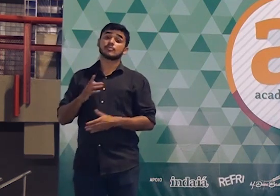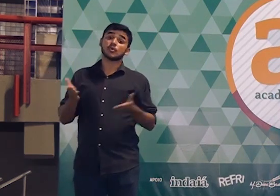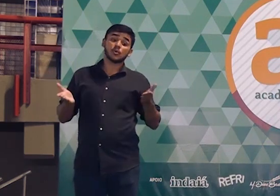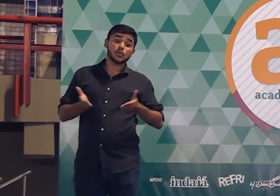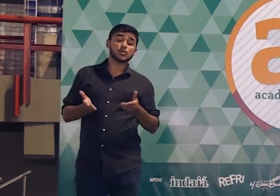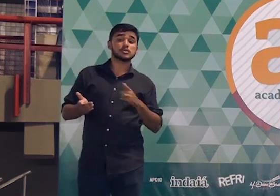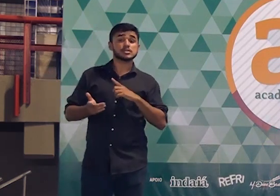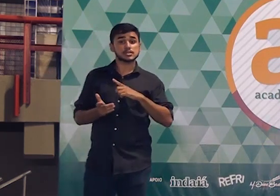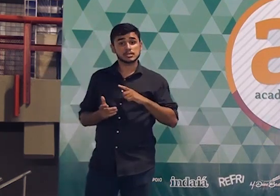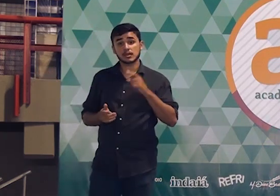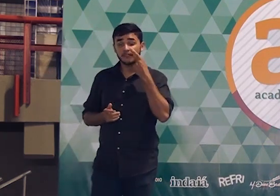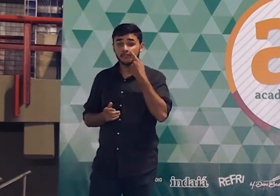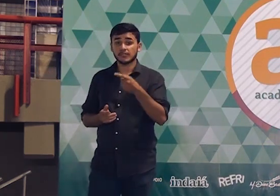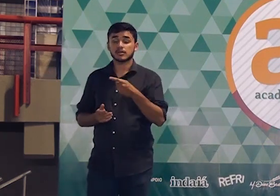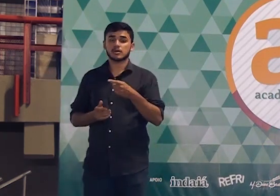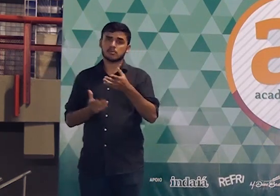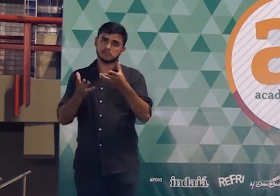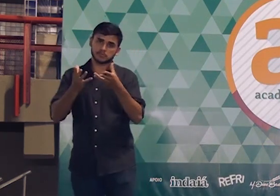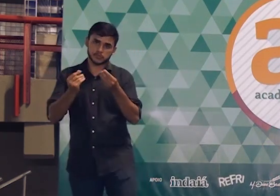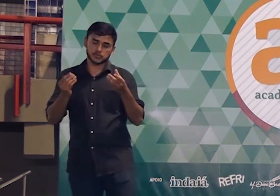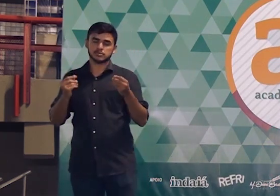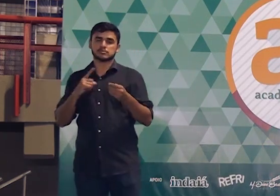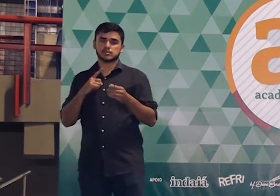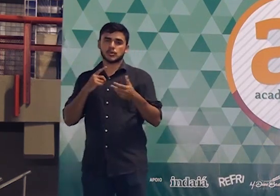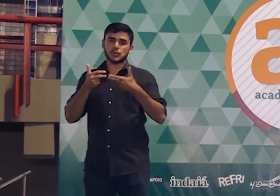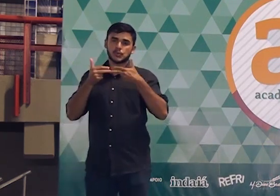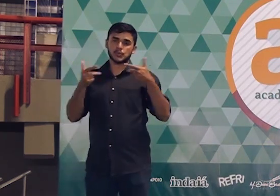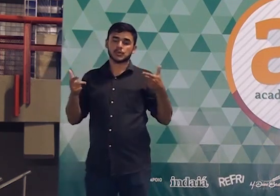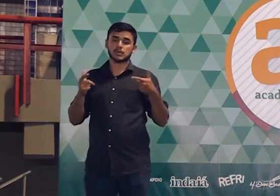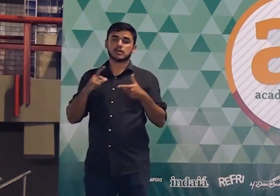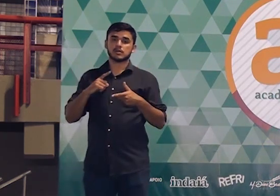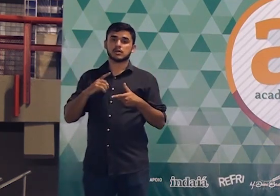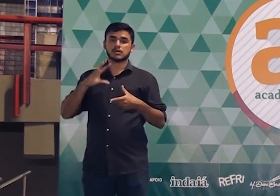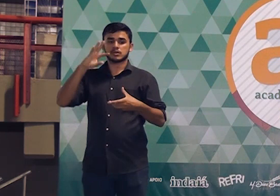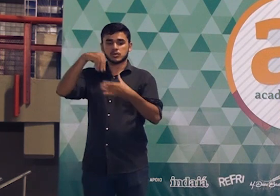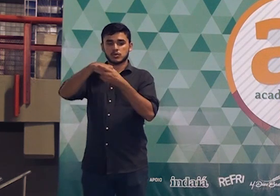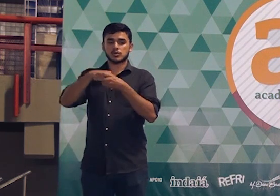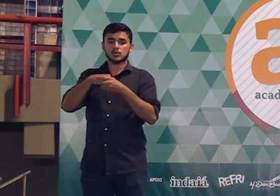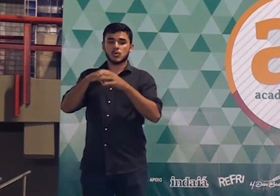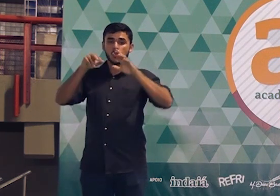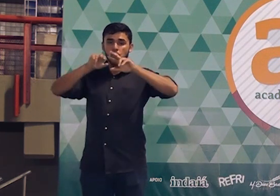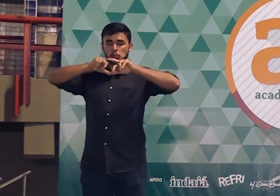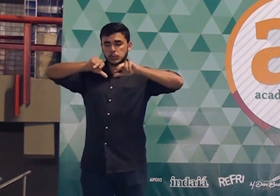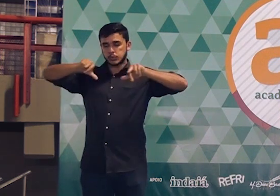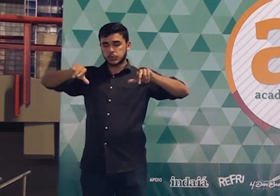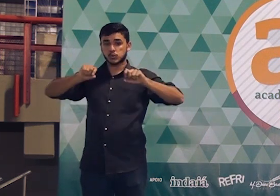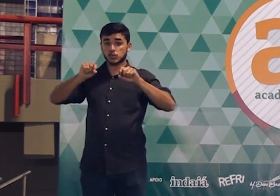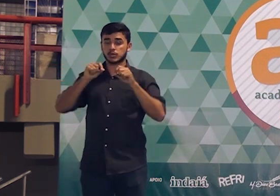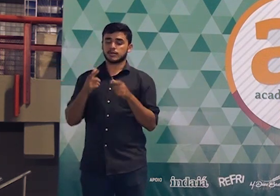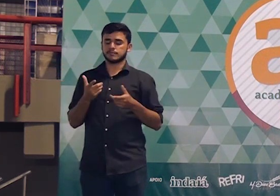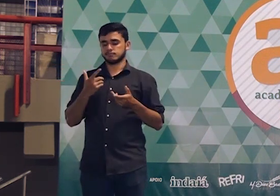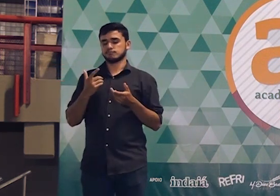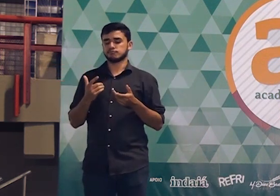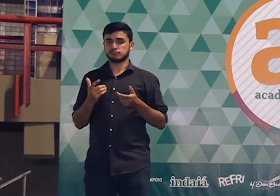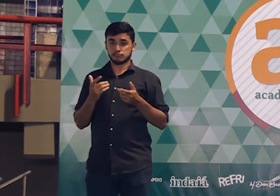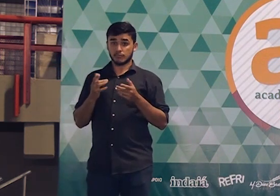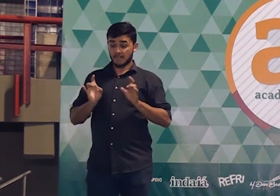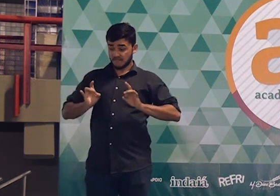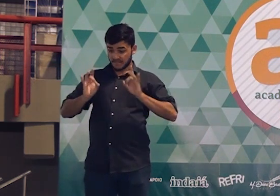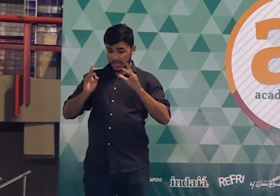tem muita obsolescência programada. O que é isso?